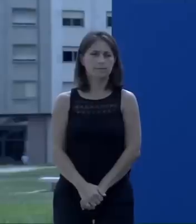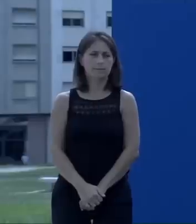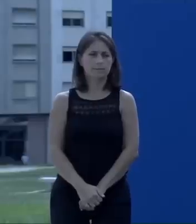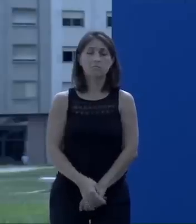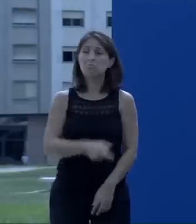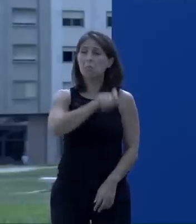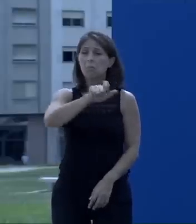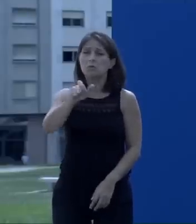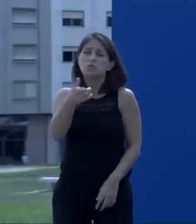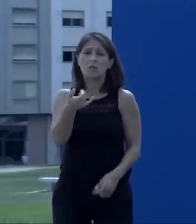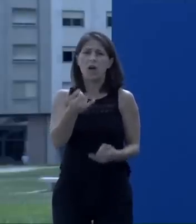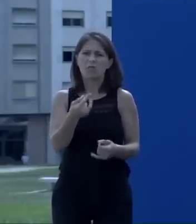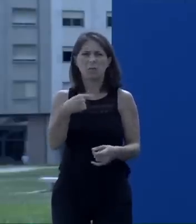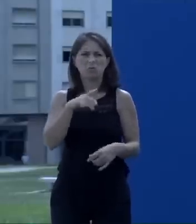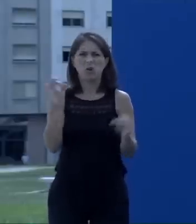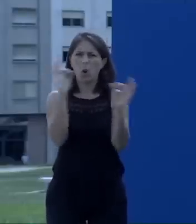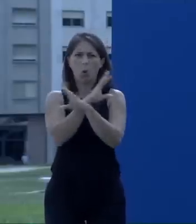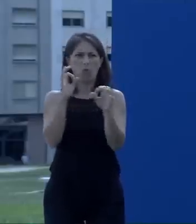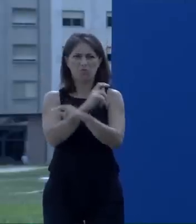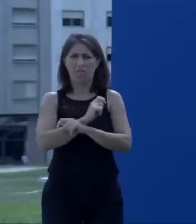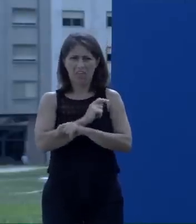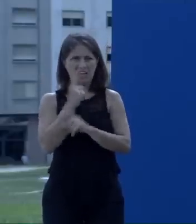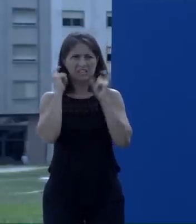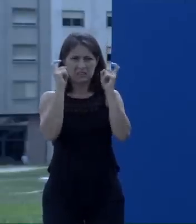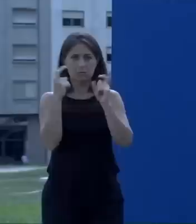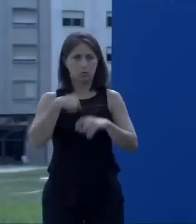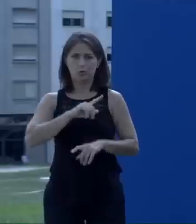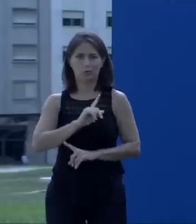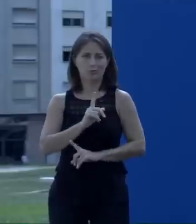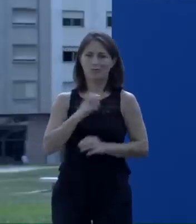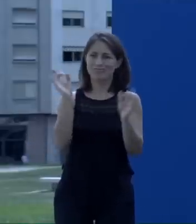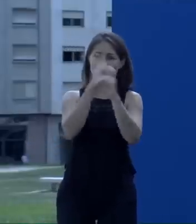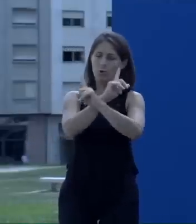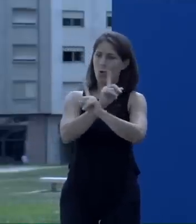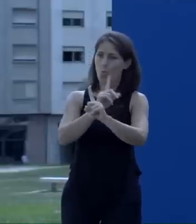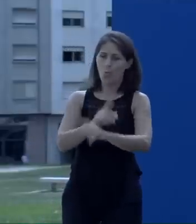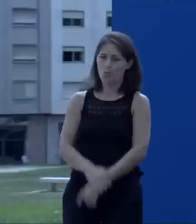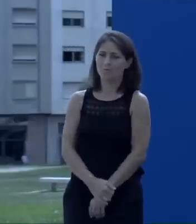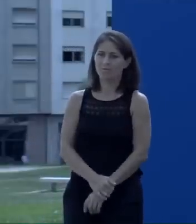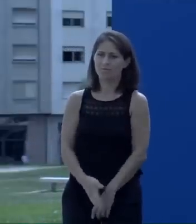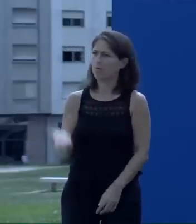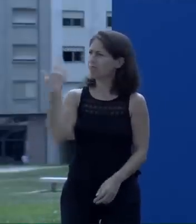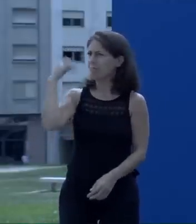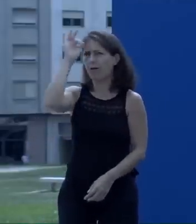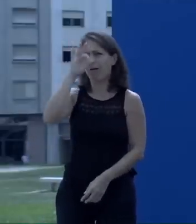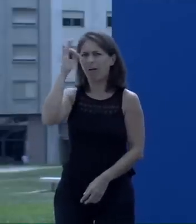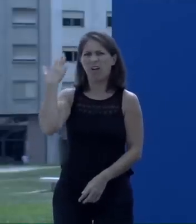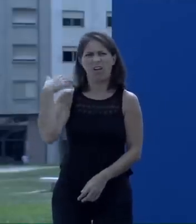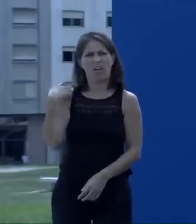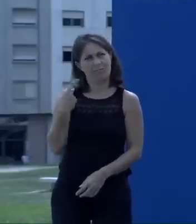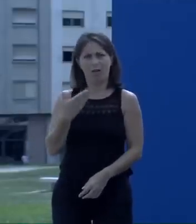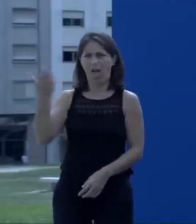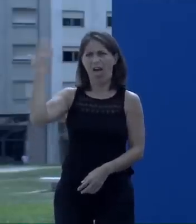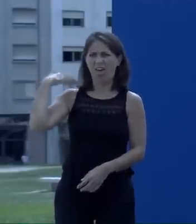Hai xente que nos intenta confundir con isto, pero nós nos confundimos. Non nos confundimos. Xa nos lo enseñou Castelao, fai alá 90